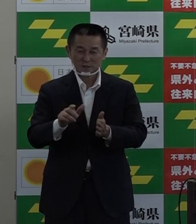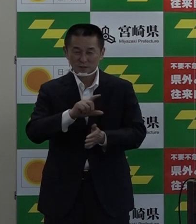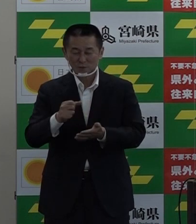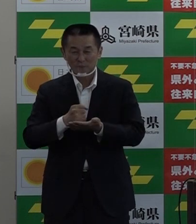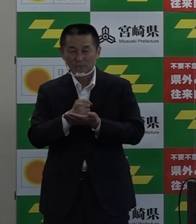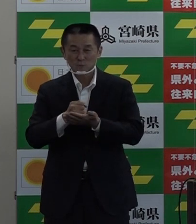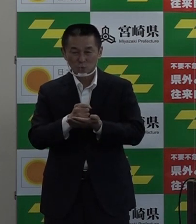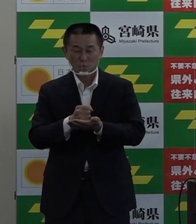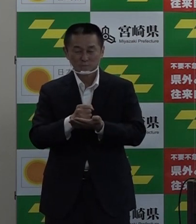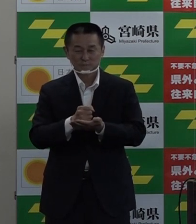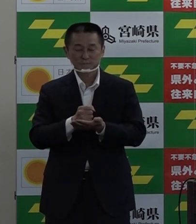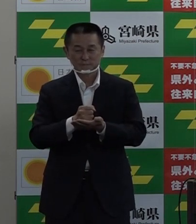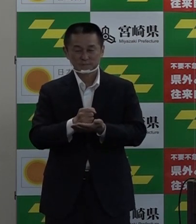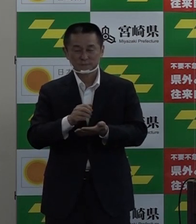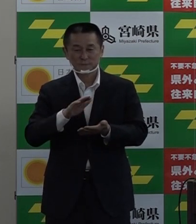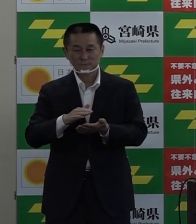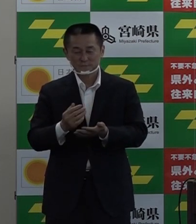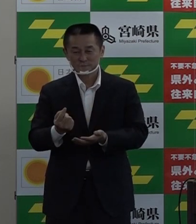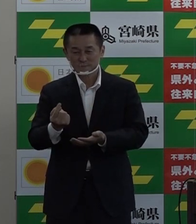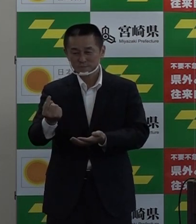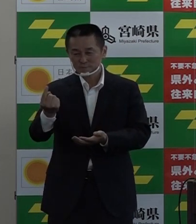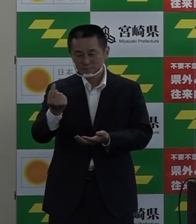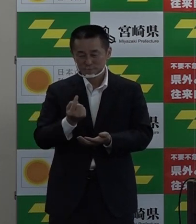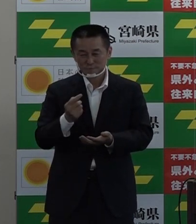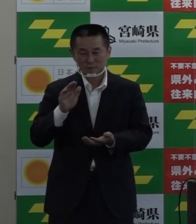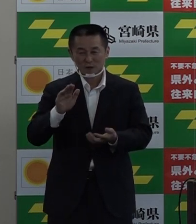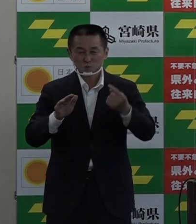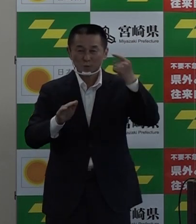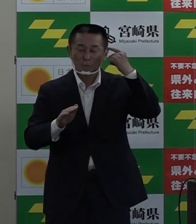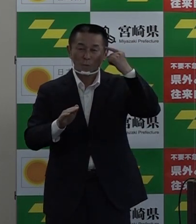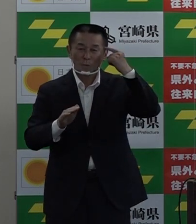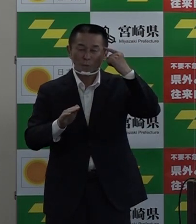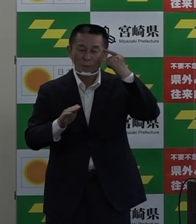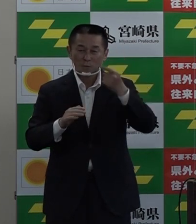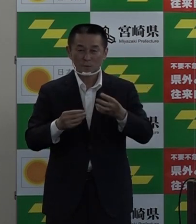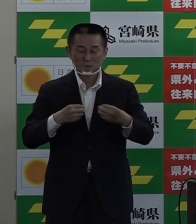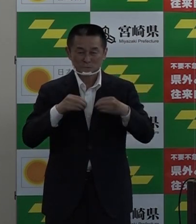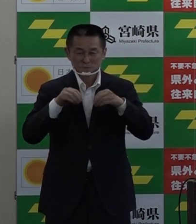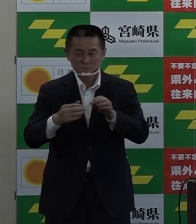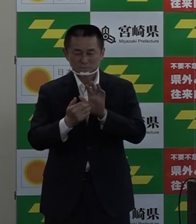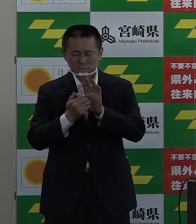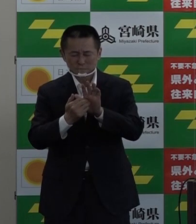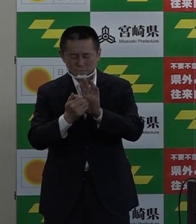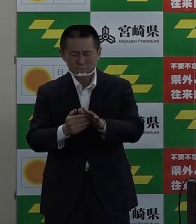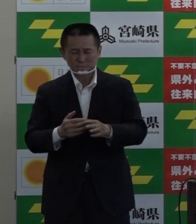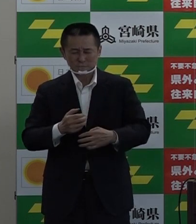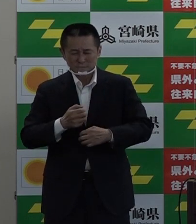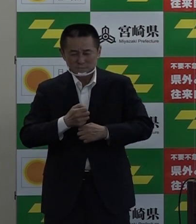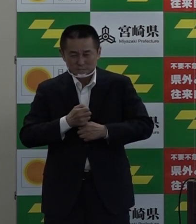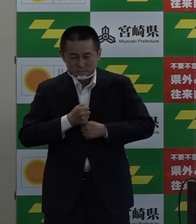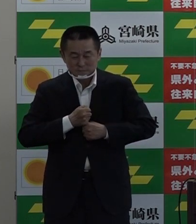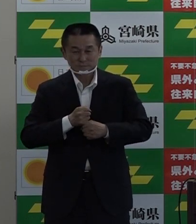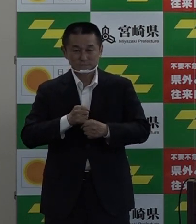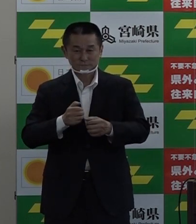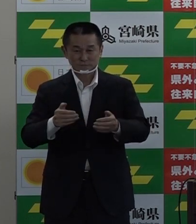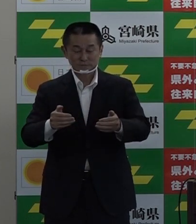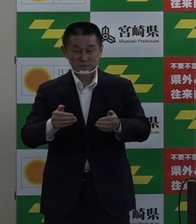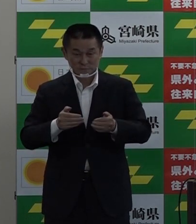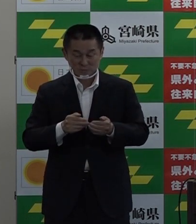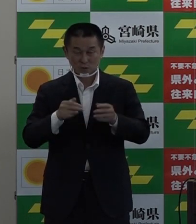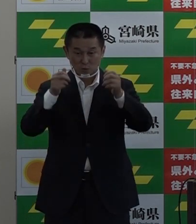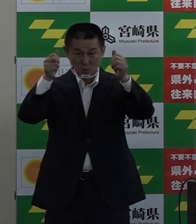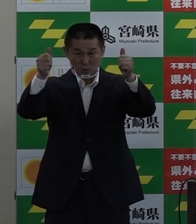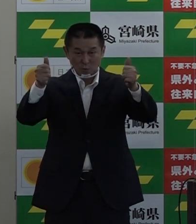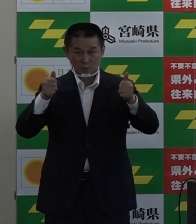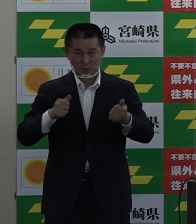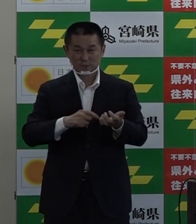って、来られるということもあろうかと思いますが、まあ、感染防止を徹底していただきたいということで、ホームページなど